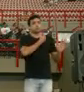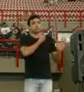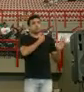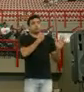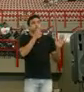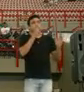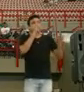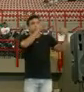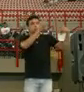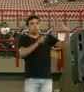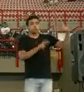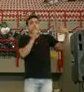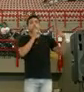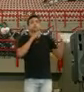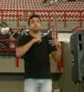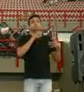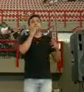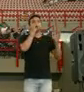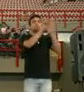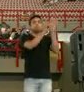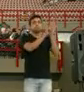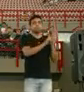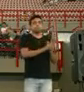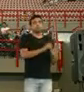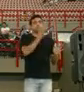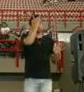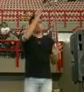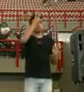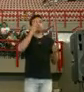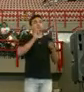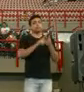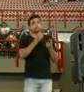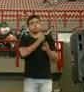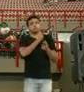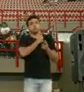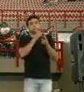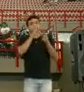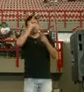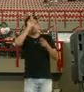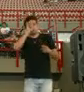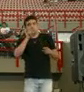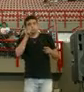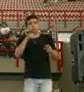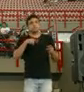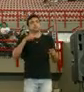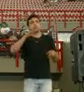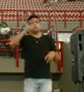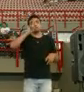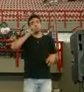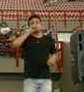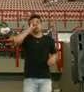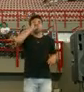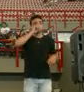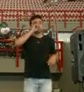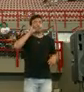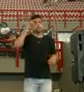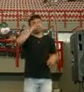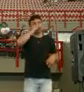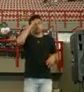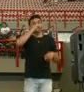peso, não é verdade? Aquelas questões que muitos alunos erram, elas passam a ser consideradas mais difíceis. E